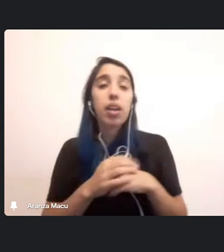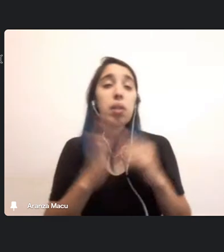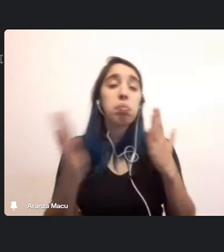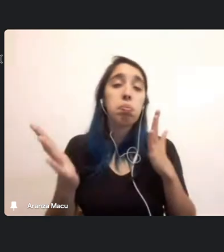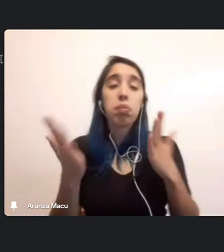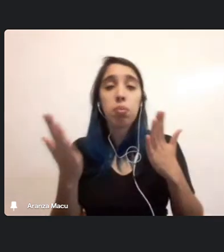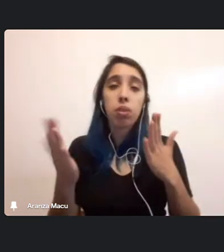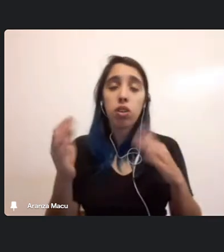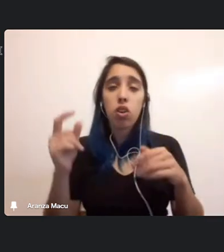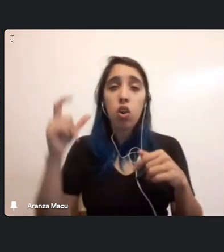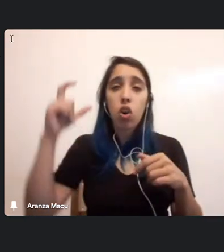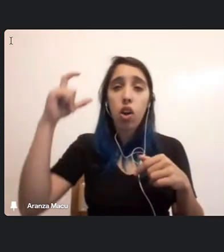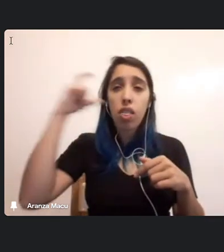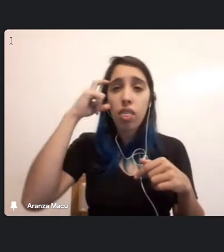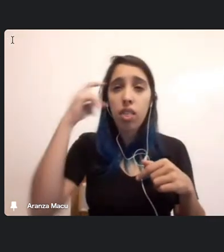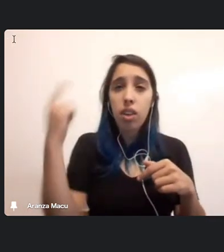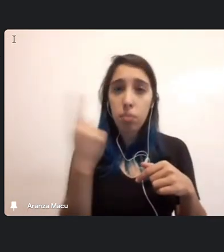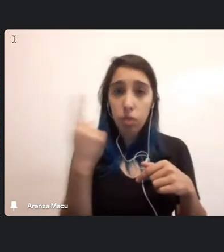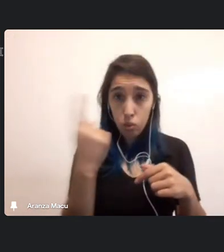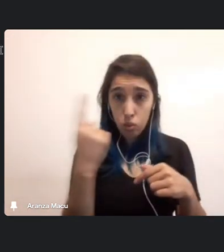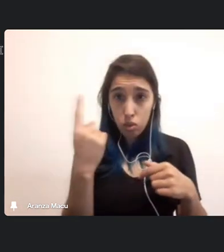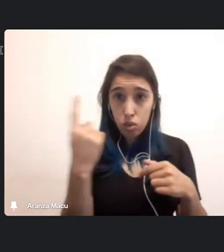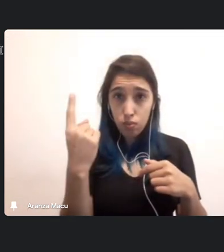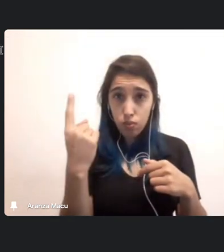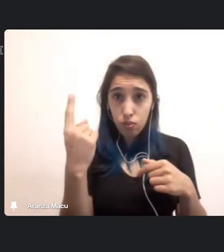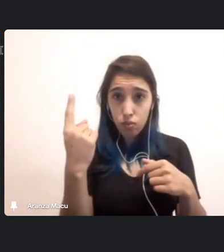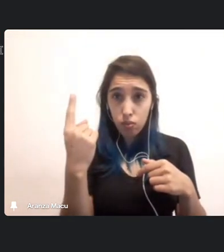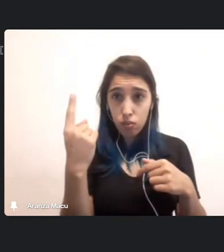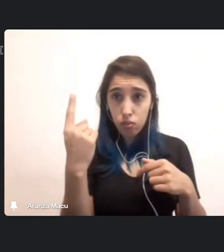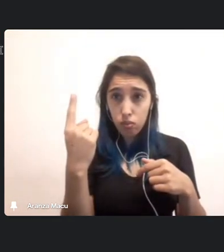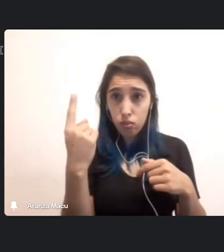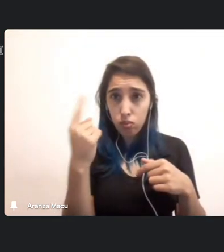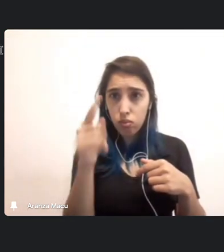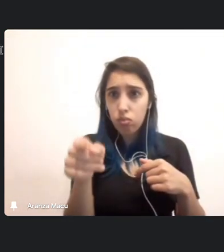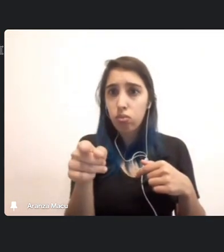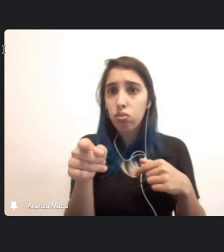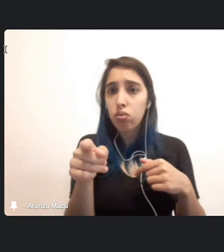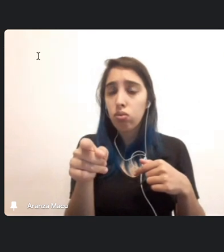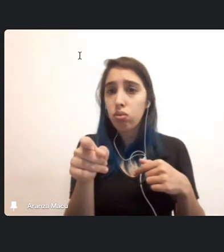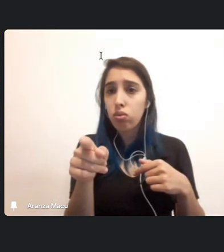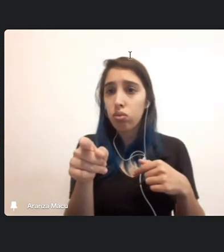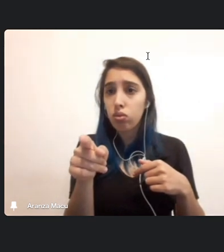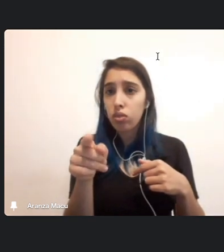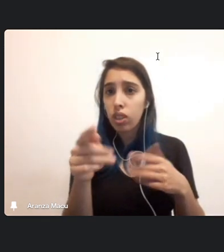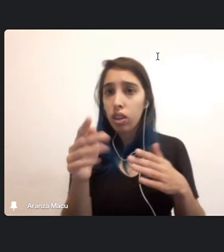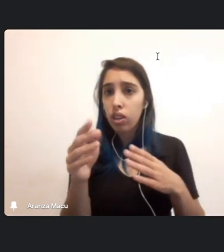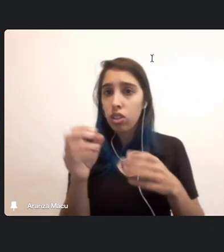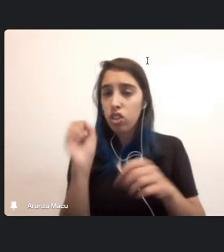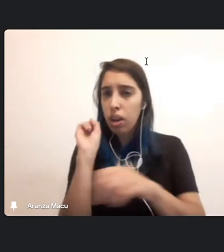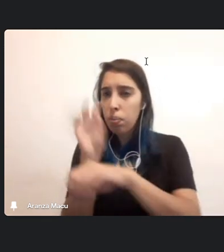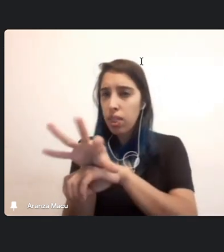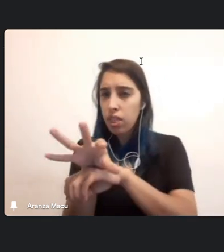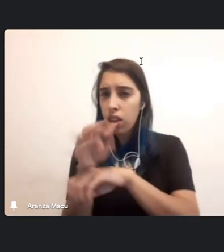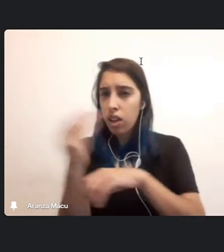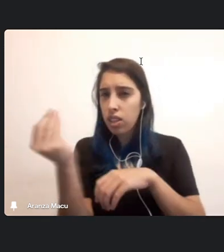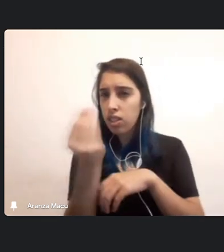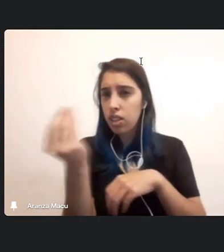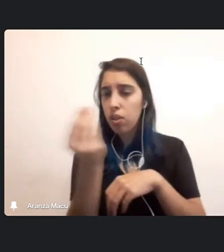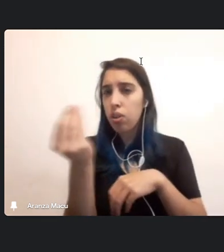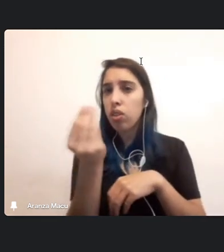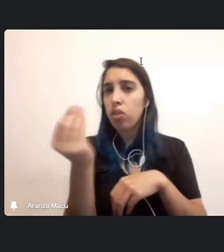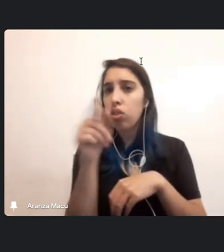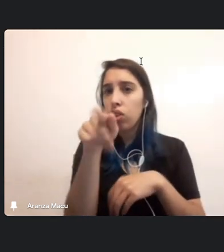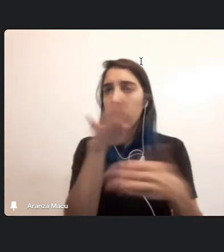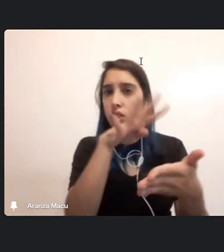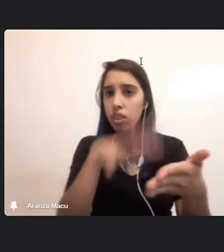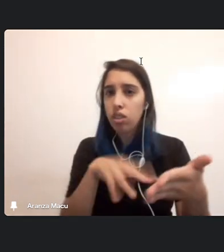esta. Sí, profe. La copia, no sé si todas la alcanzaron, yo se las compartí el sábado, a esta y a la